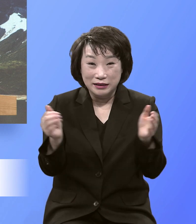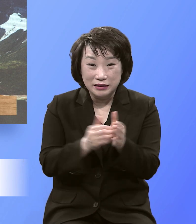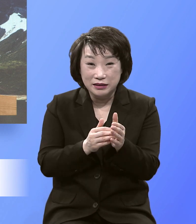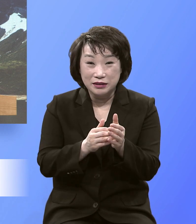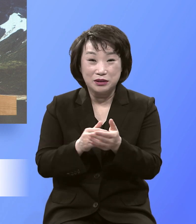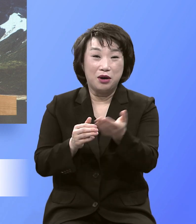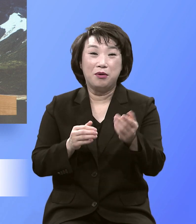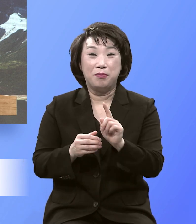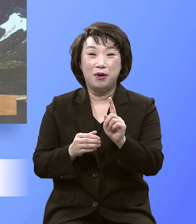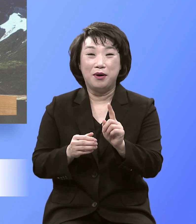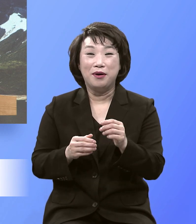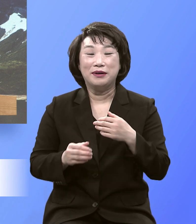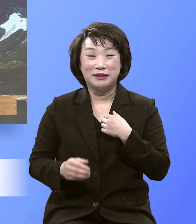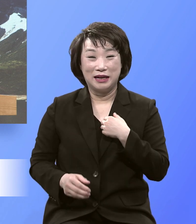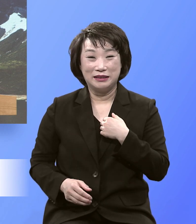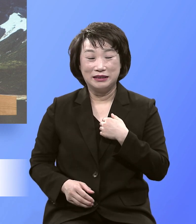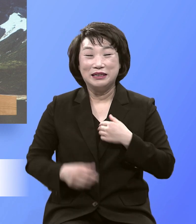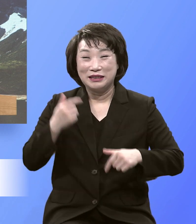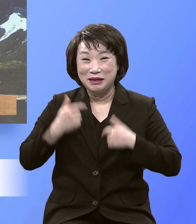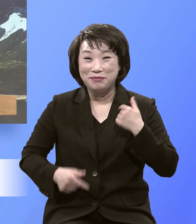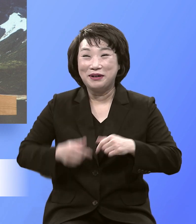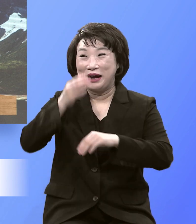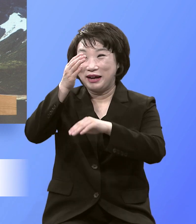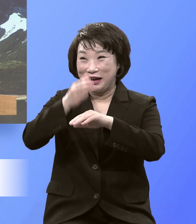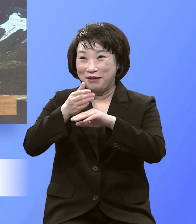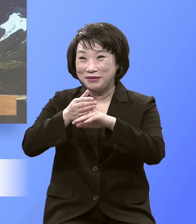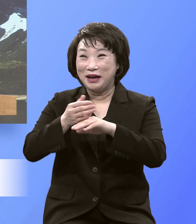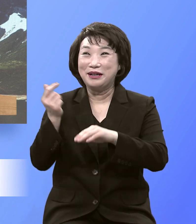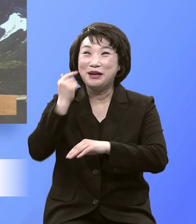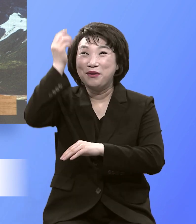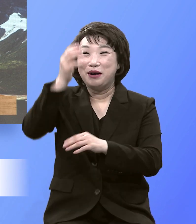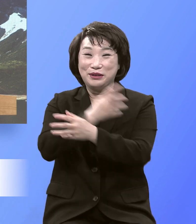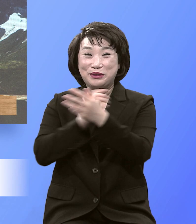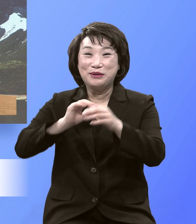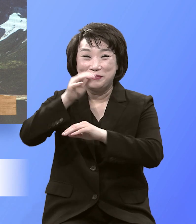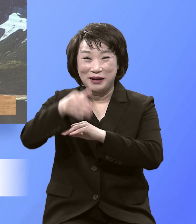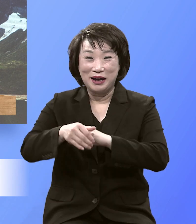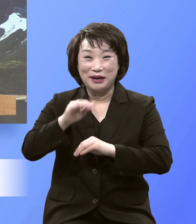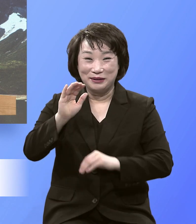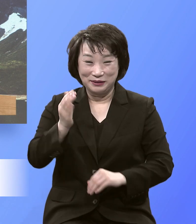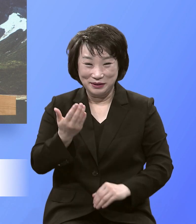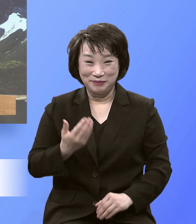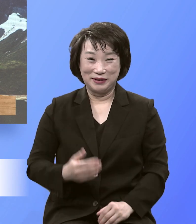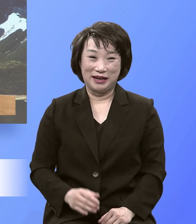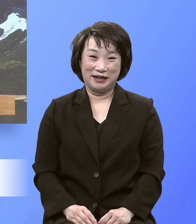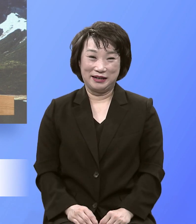때는 바로 그에게는 기쁨과 감사와 영광이 넘친다 이 말이에요.